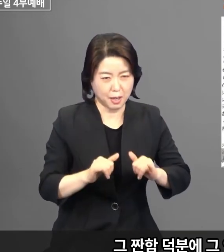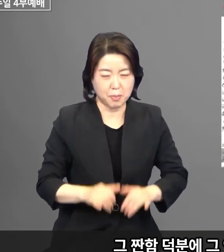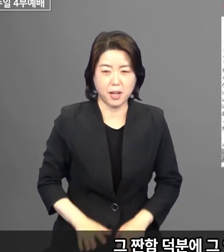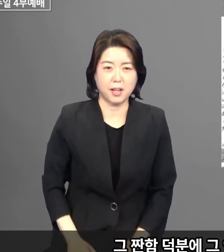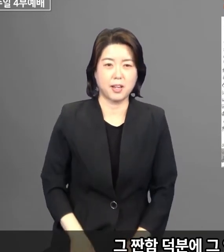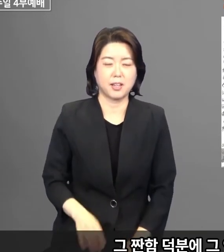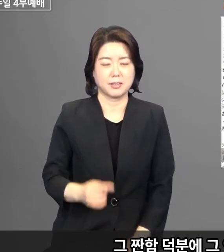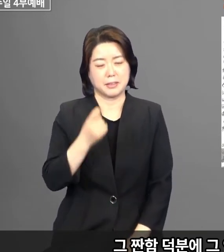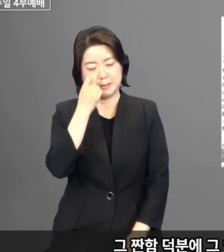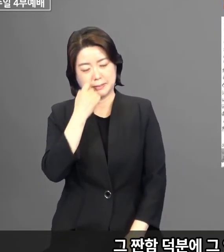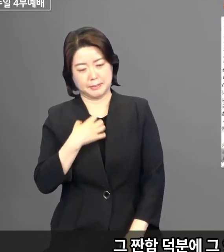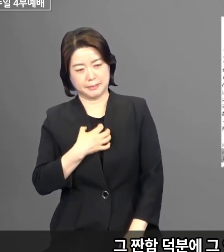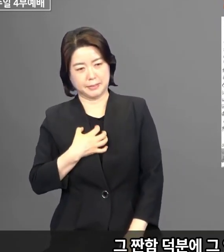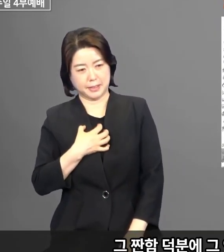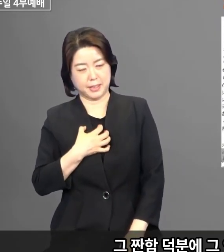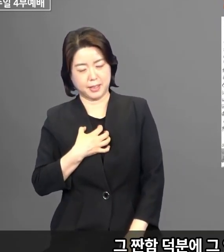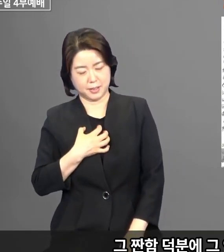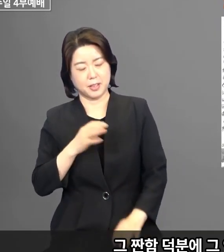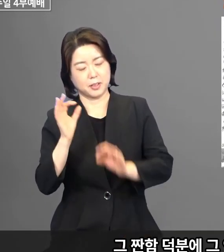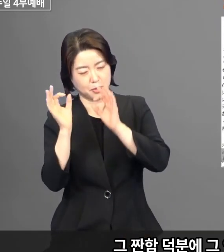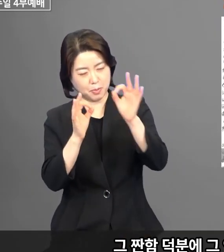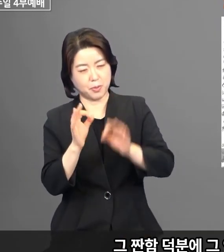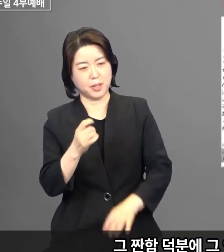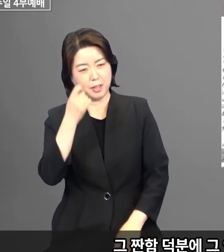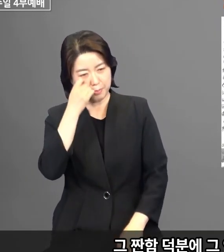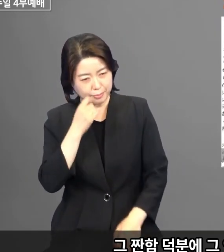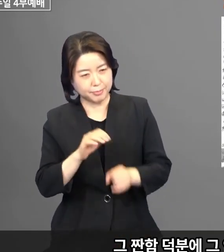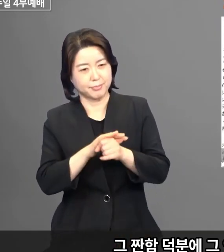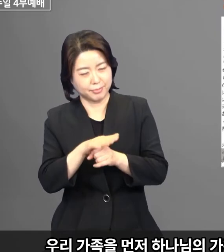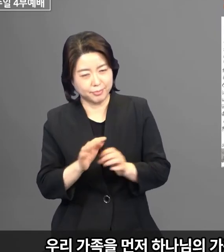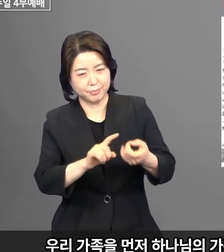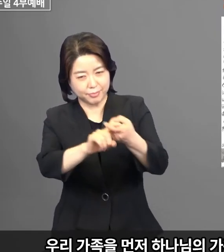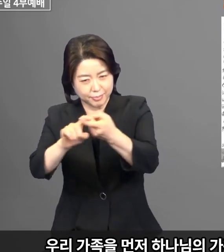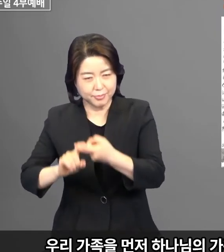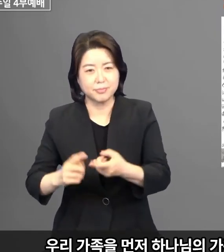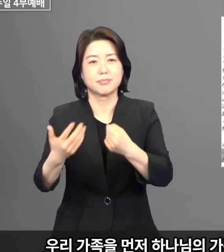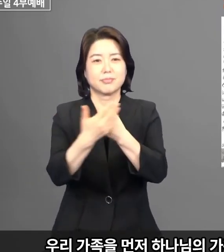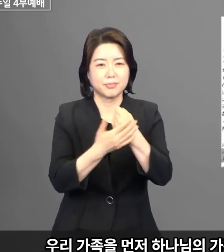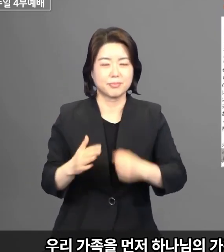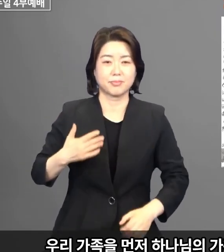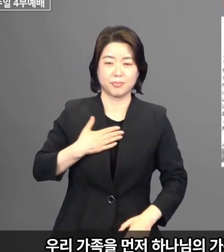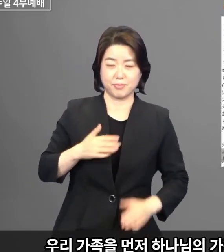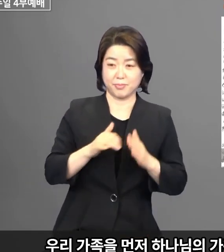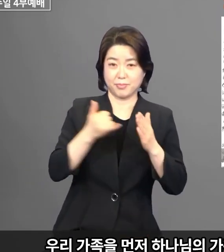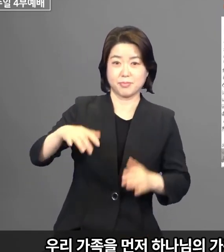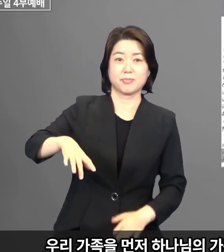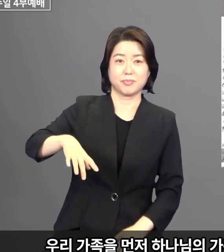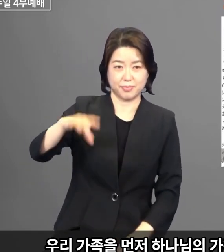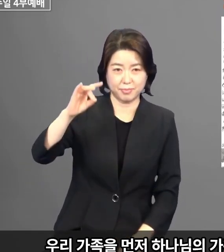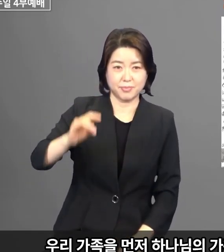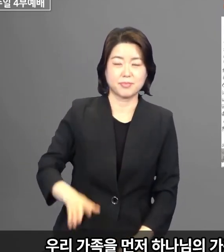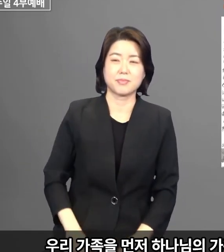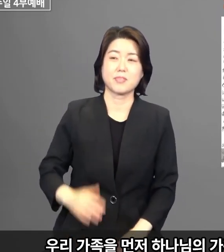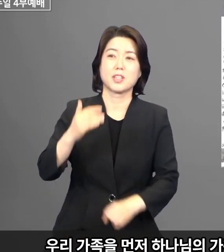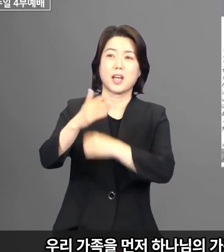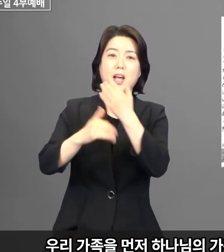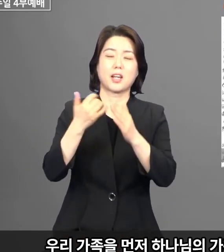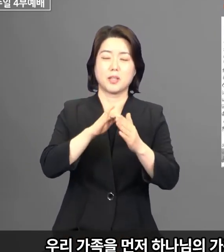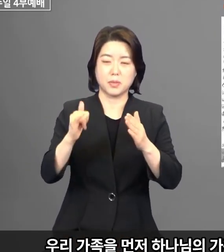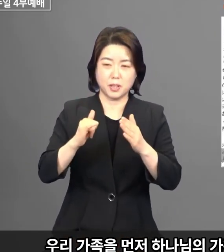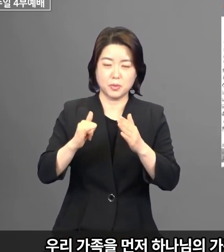그 짠함 덕분에, 그 연민의 연대 덕분에 우리 가족을 먼저 하나님의 가족으로,